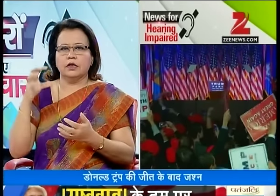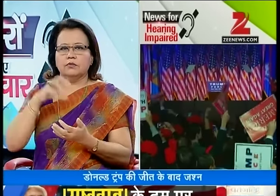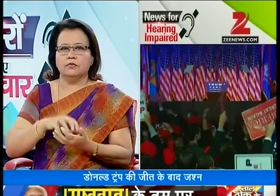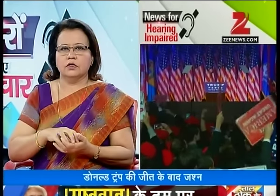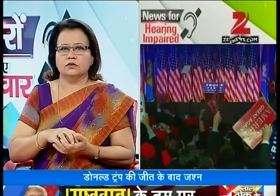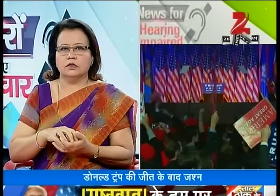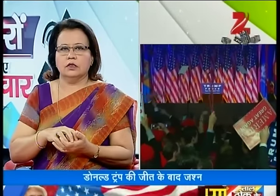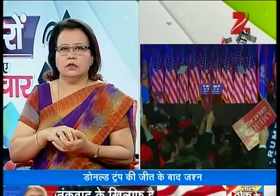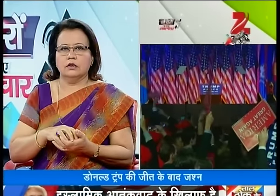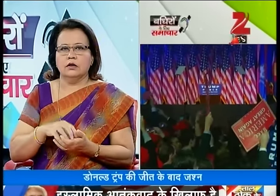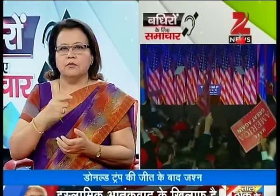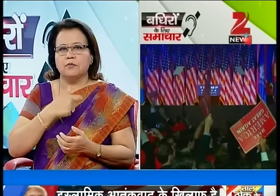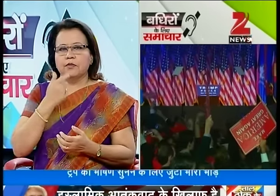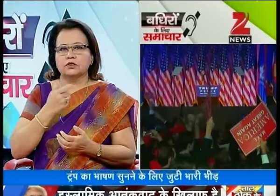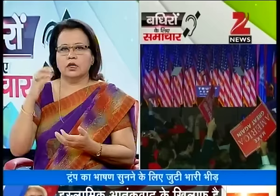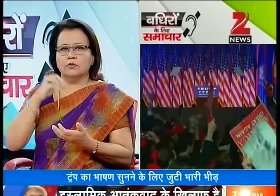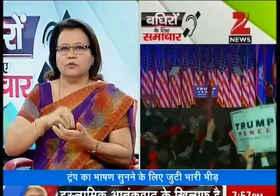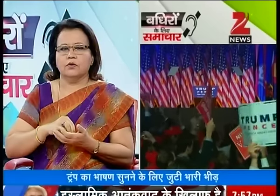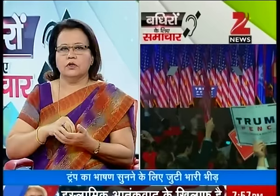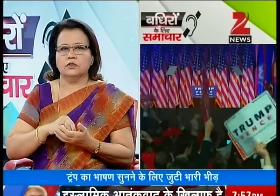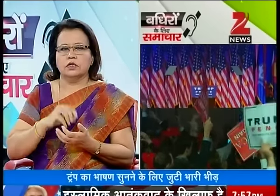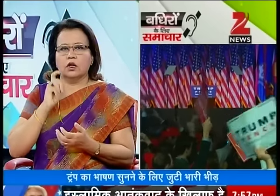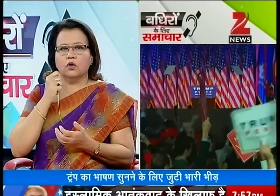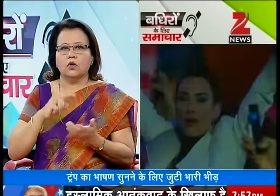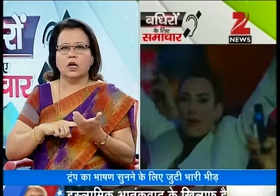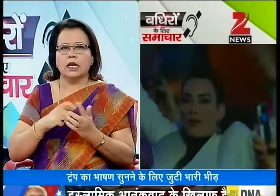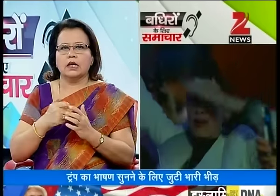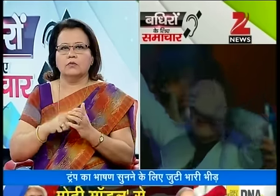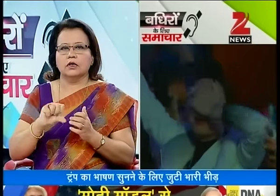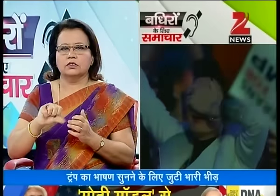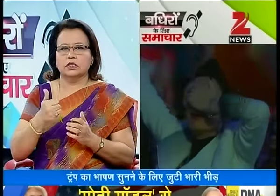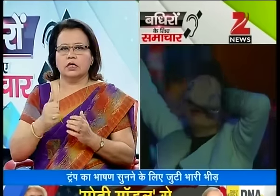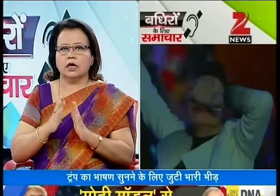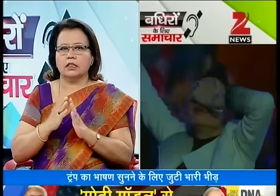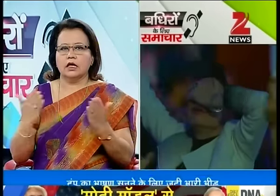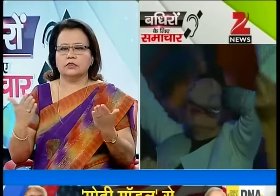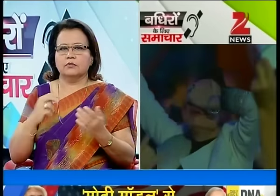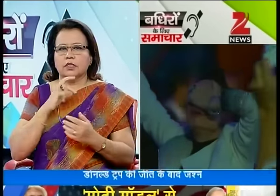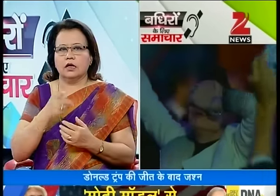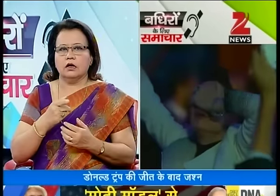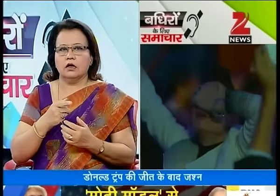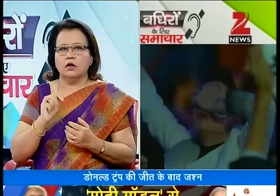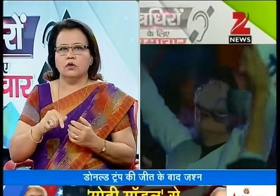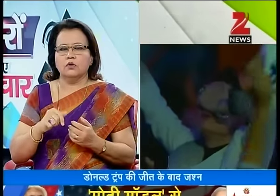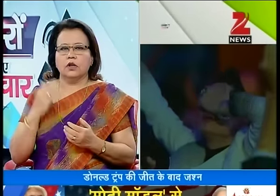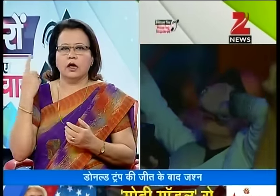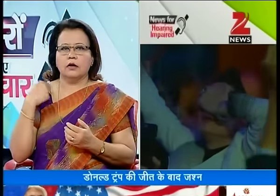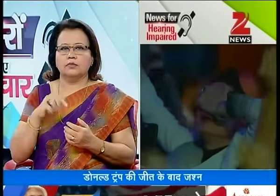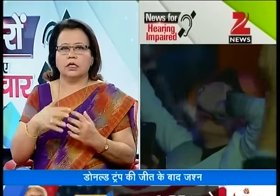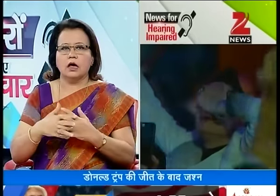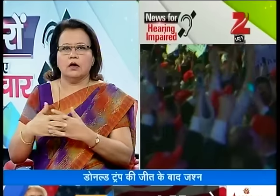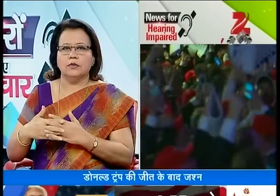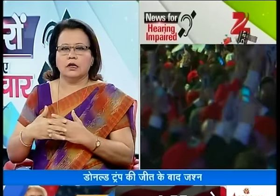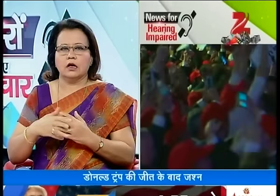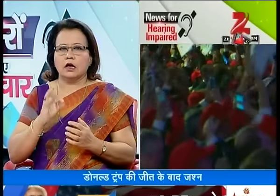लोगों की भारी भीड़ मौजूद थी। भाषण सुनने पहुंचे लोगों ने ट्रंप की जीत को ऐतिहासिक बताया और